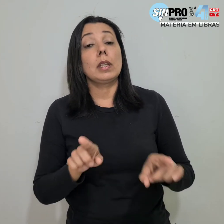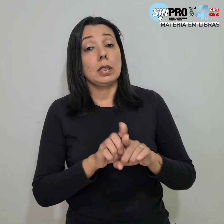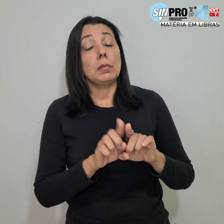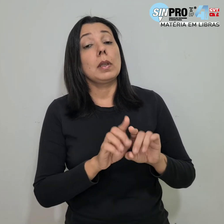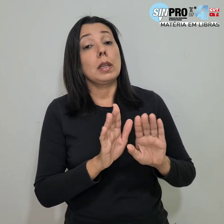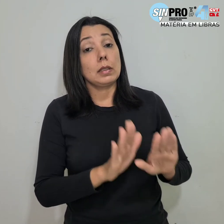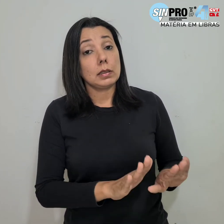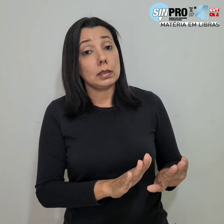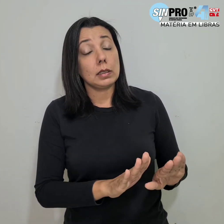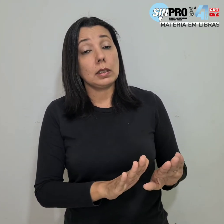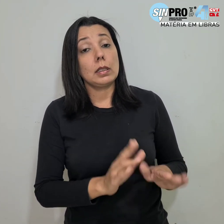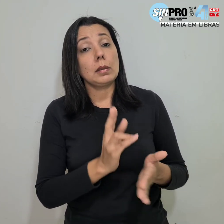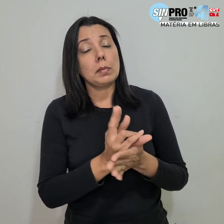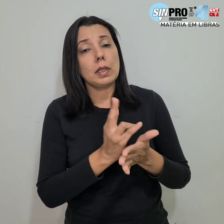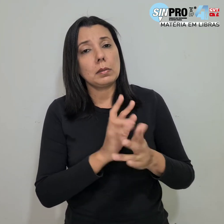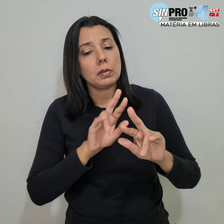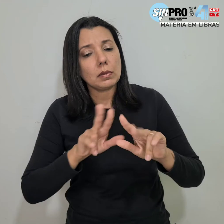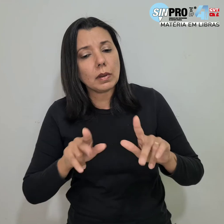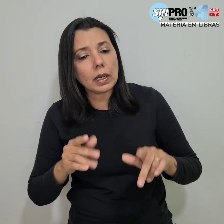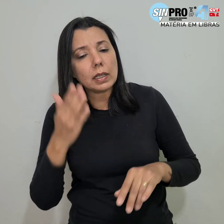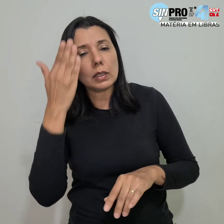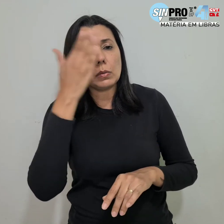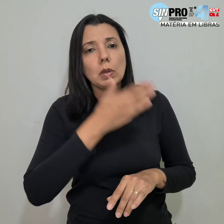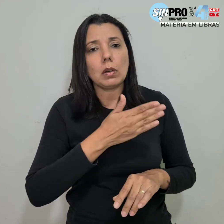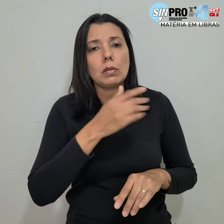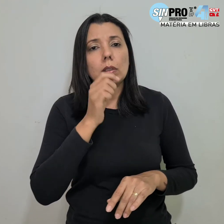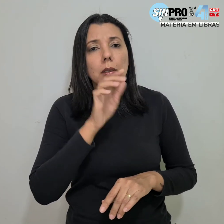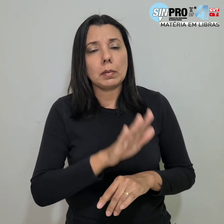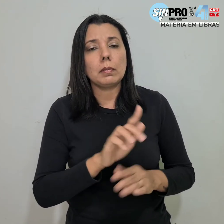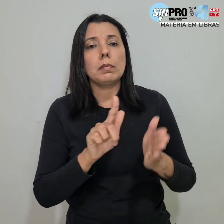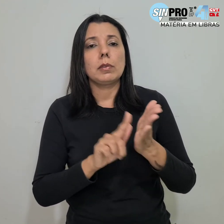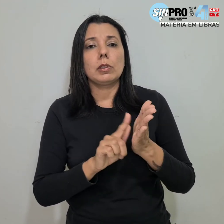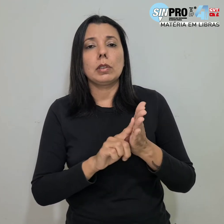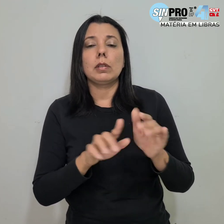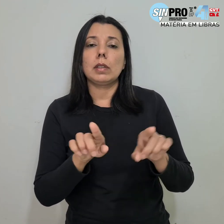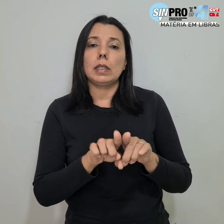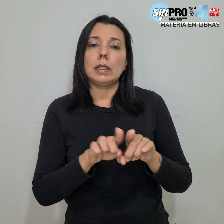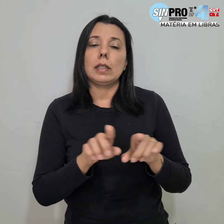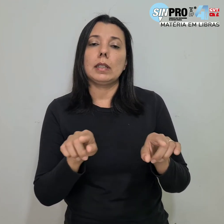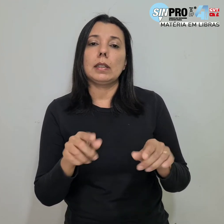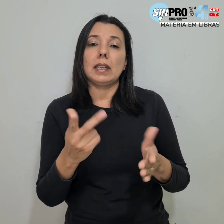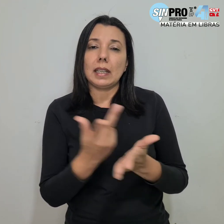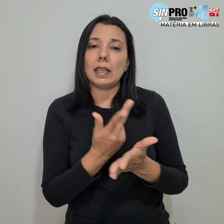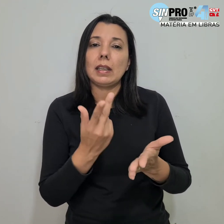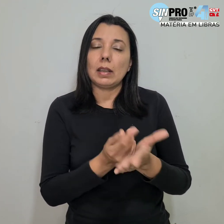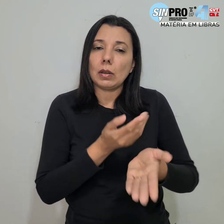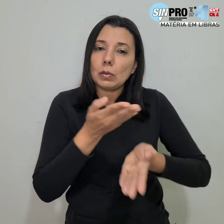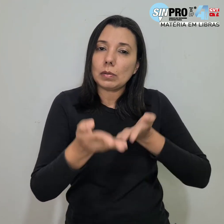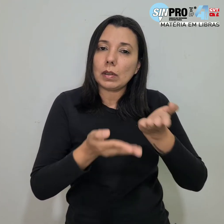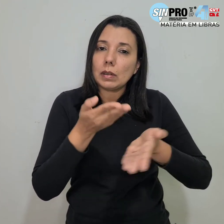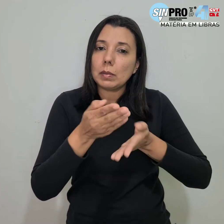Ainda assim, diante de tantas provas da má gestão e até sabotagem no tratamento da